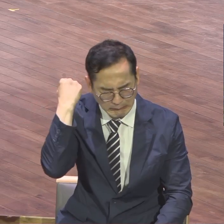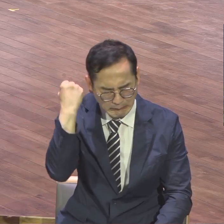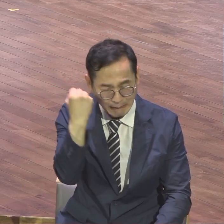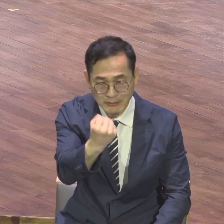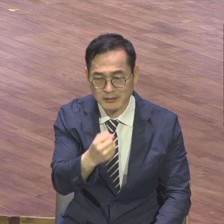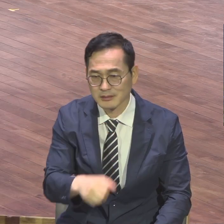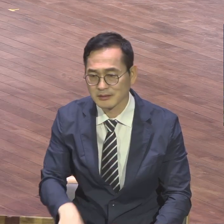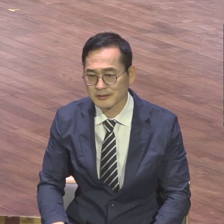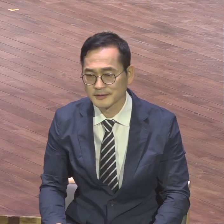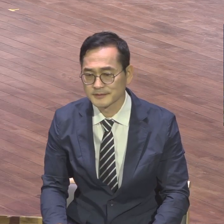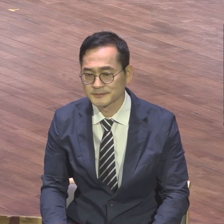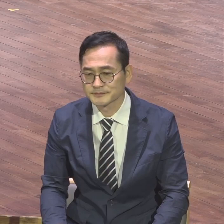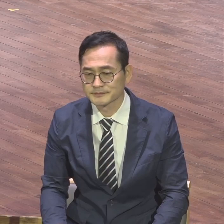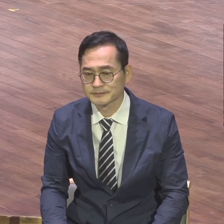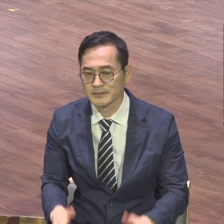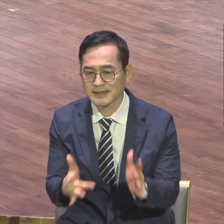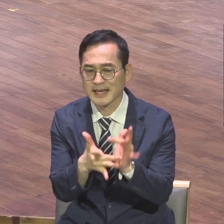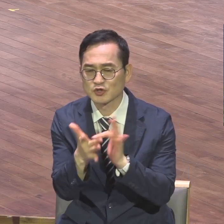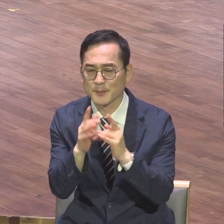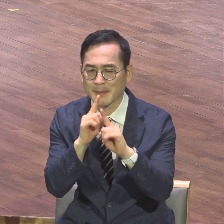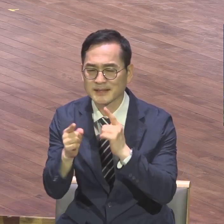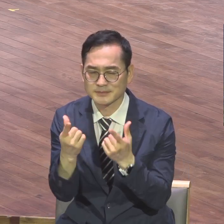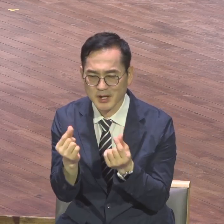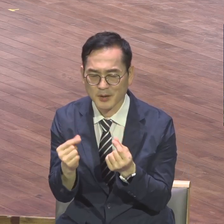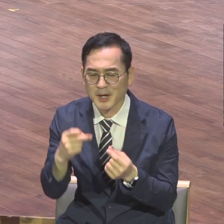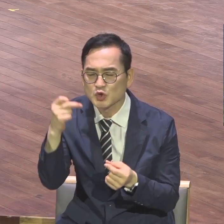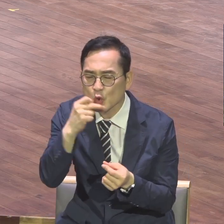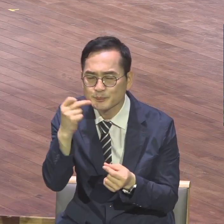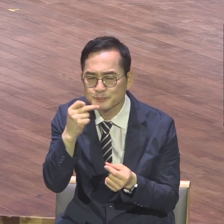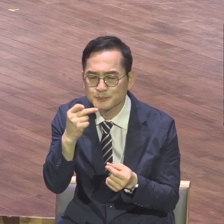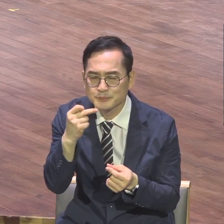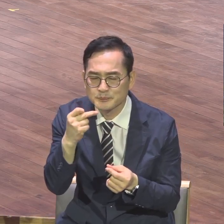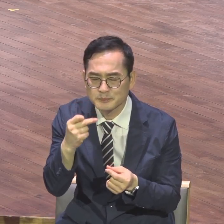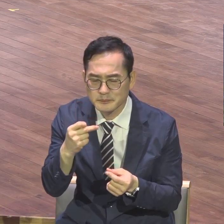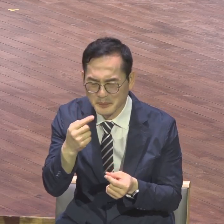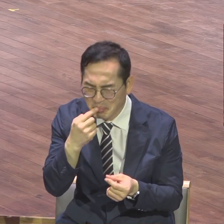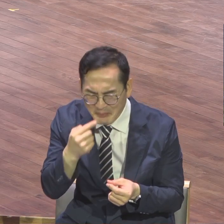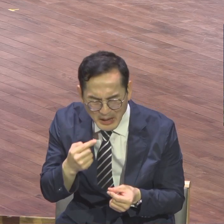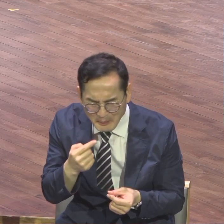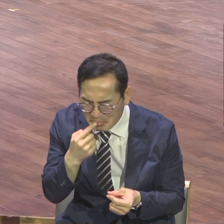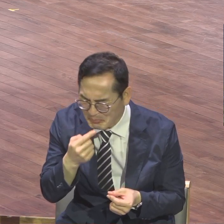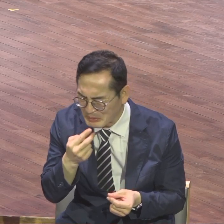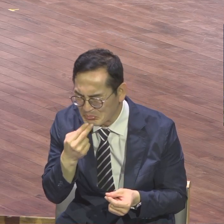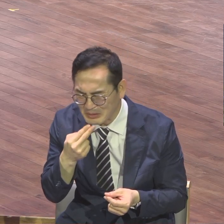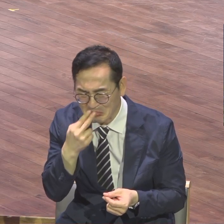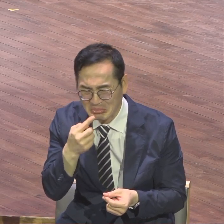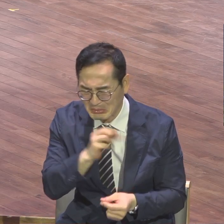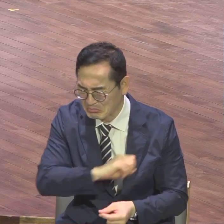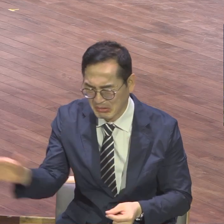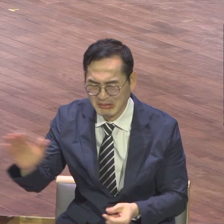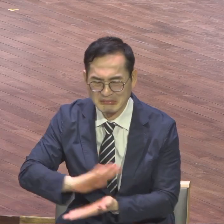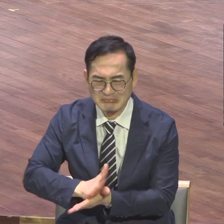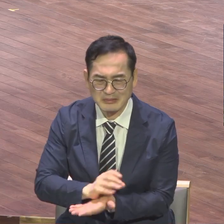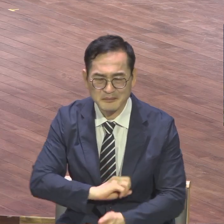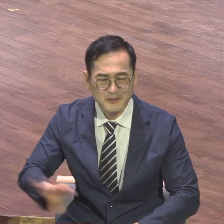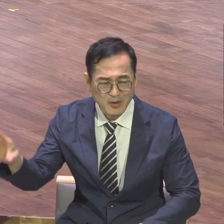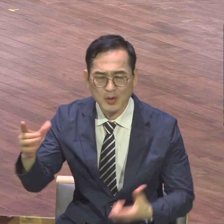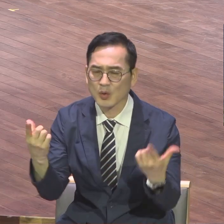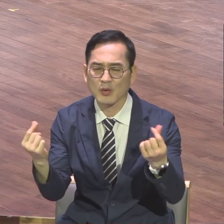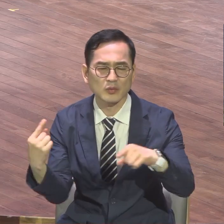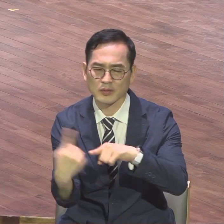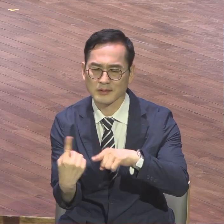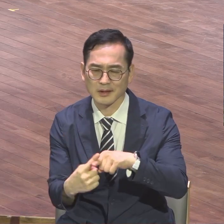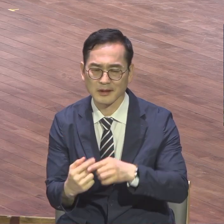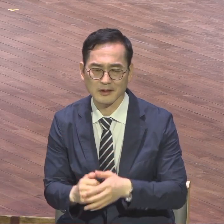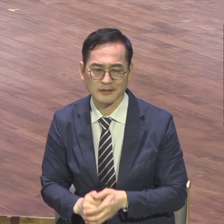예수님 말씀처럼 그렇게 짓밟히고 있습니다. 이런 시대적 상황을, 이 상황을 우리가